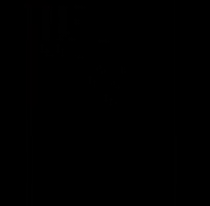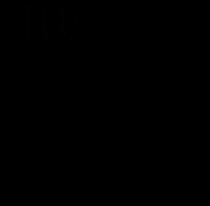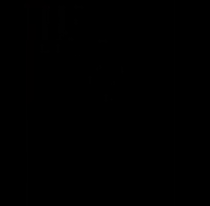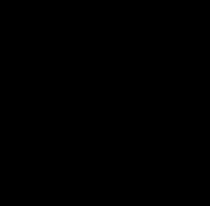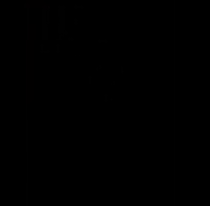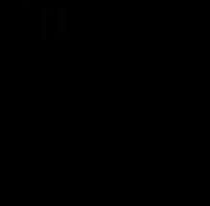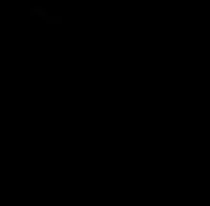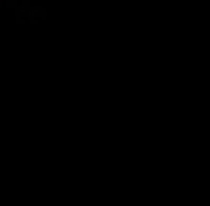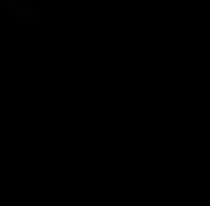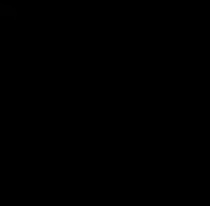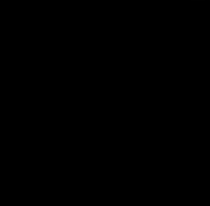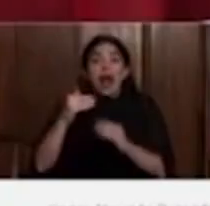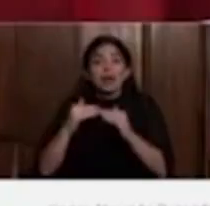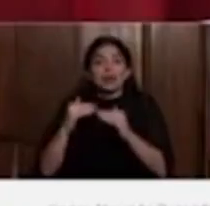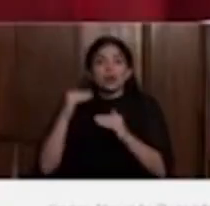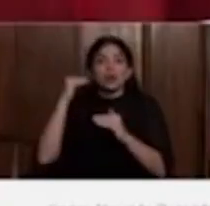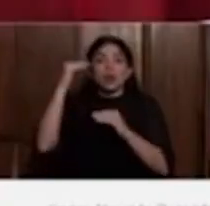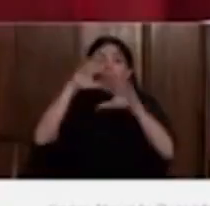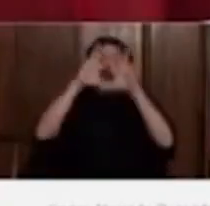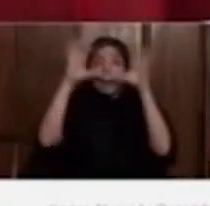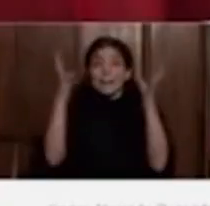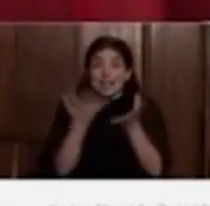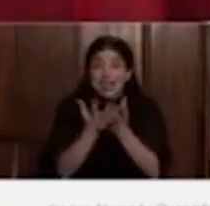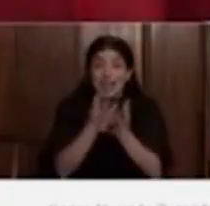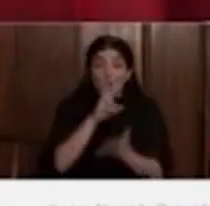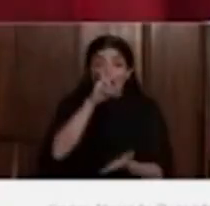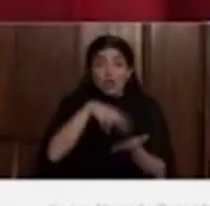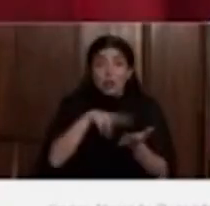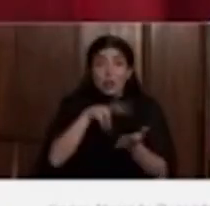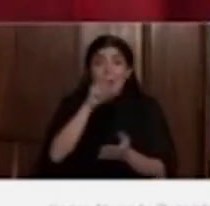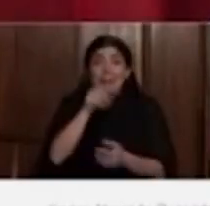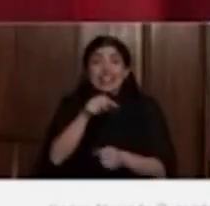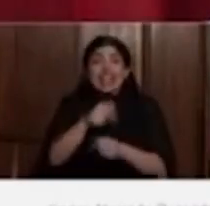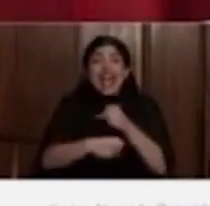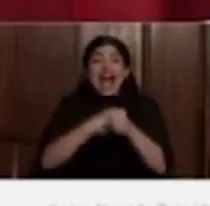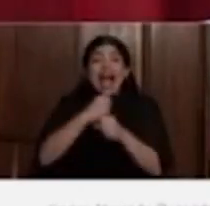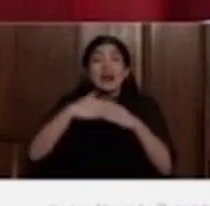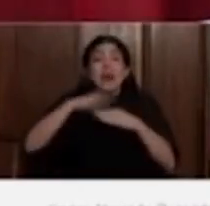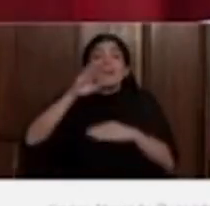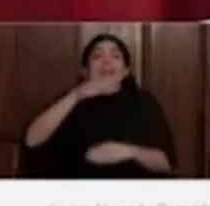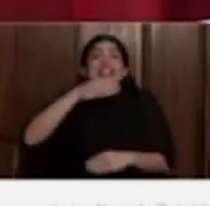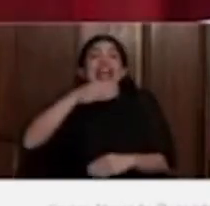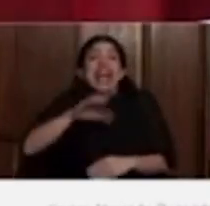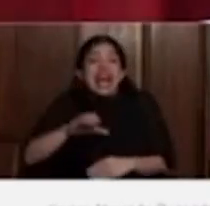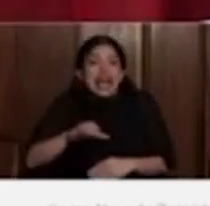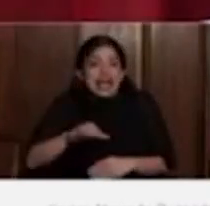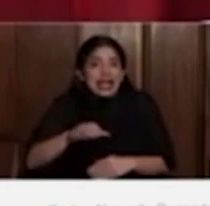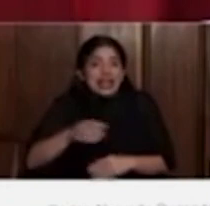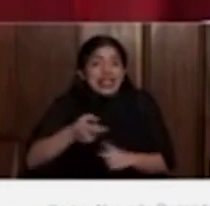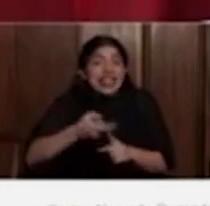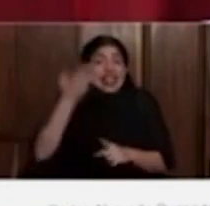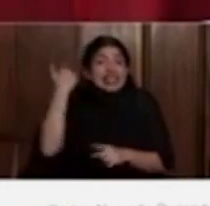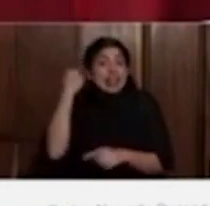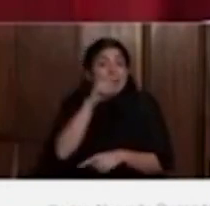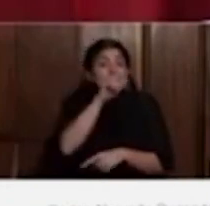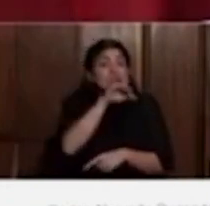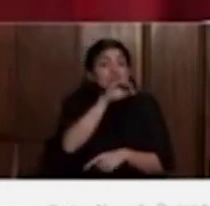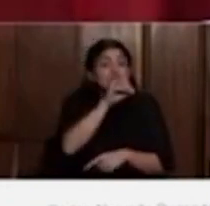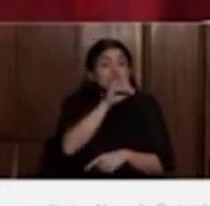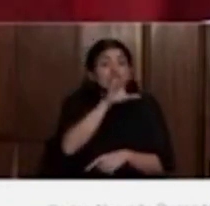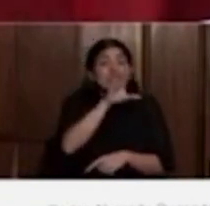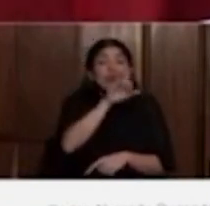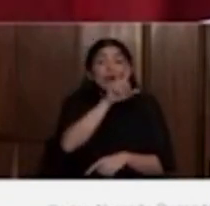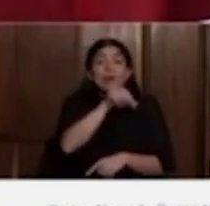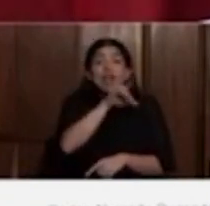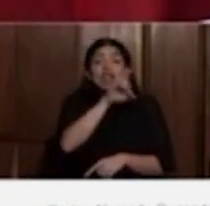cambio climático. El 2020 fue el año más caliente desde que se tiene registro, desde 1850, solo